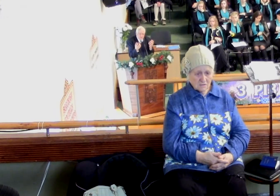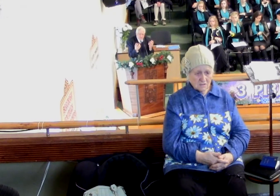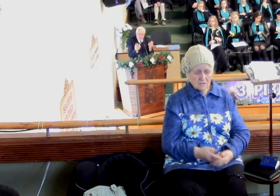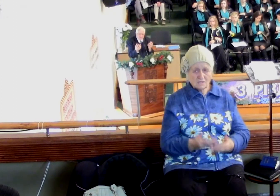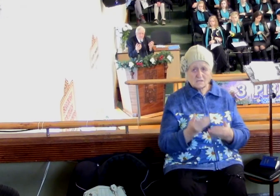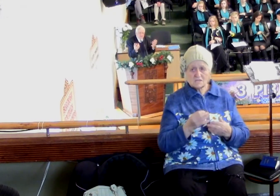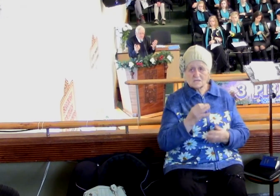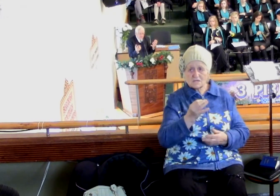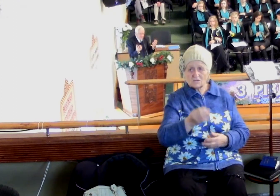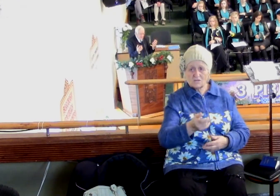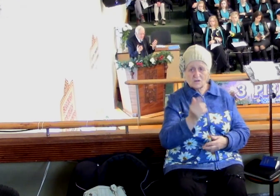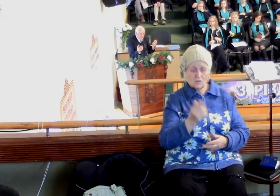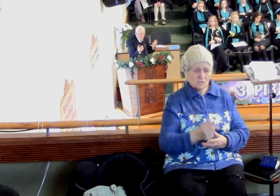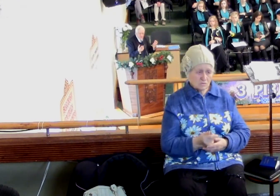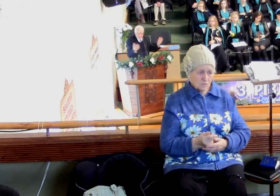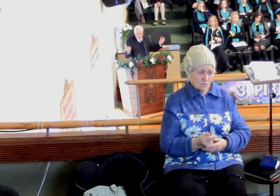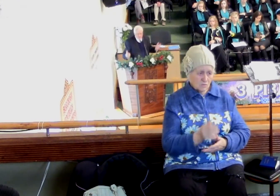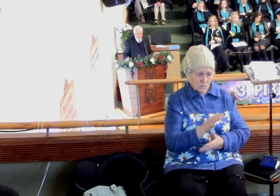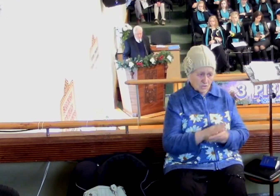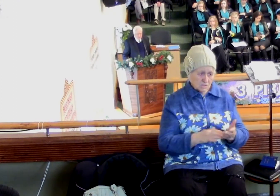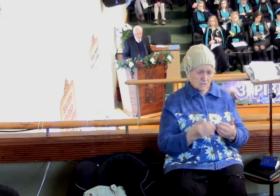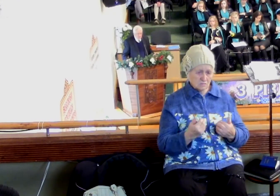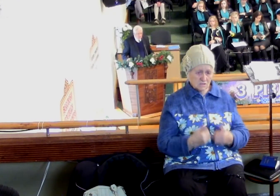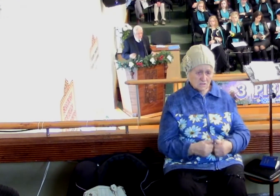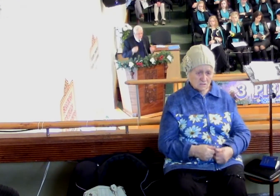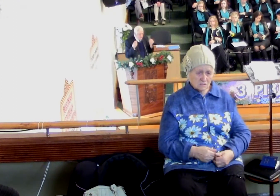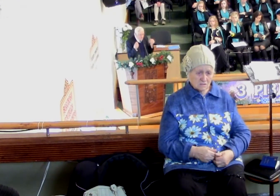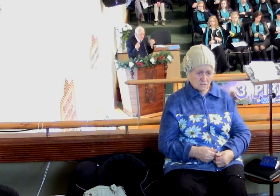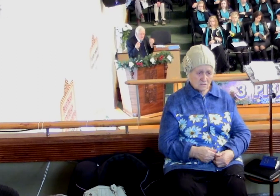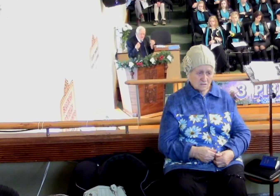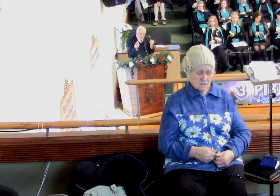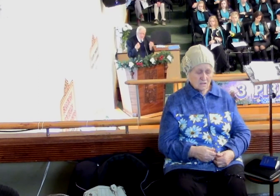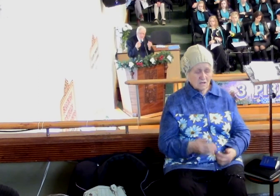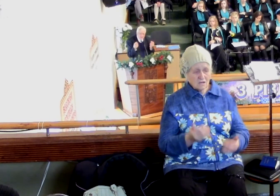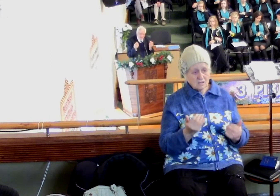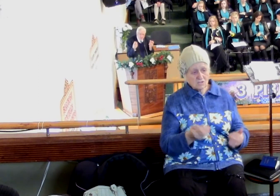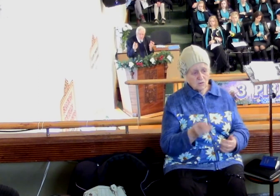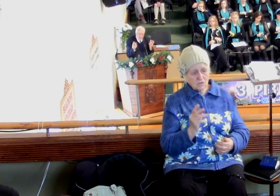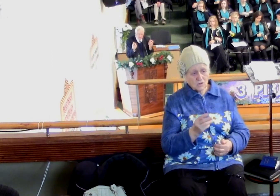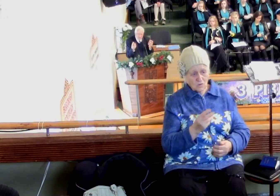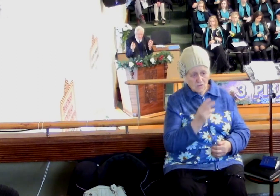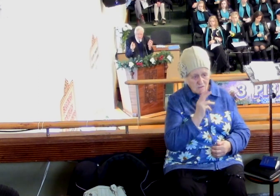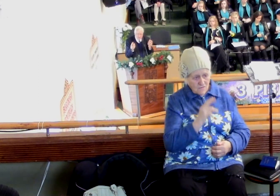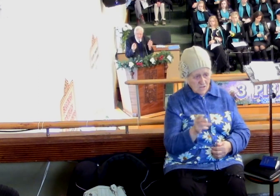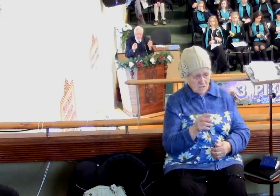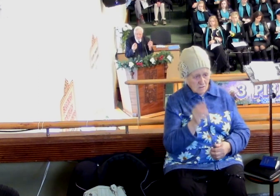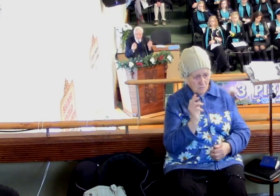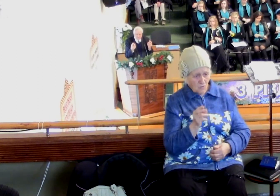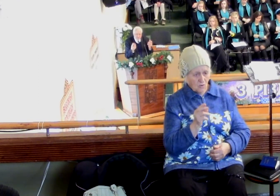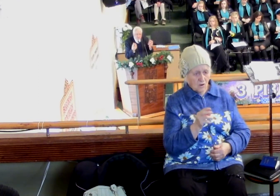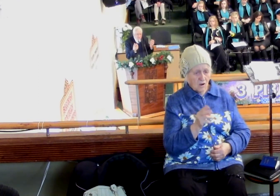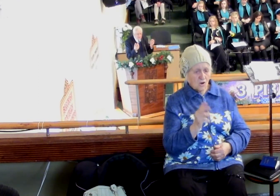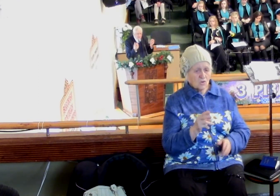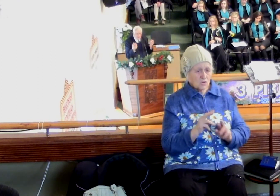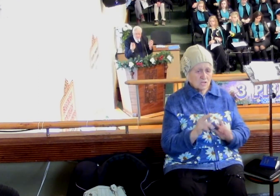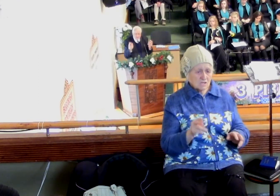Воззовите. Бог говорит: «Воззовите, и я отвечу». Друзья, сегодня те, кто не видит Бога, те, кто еще не